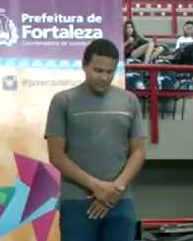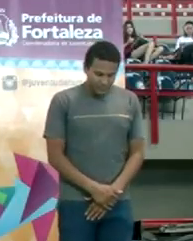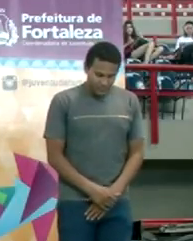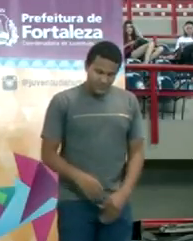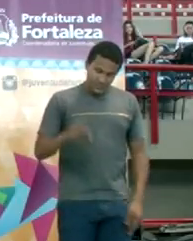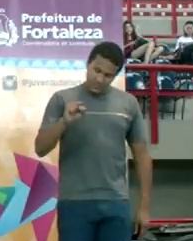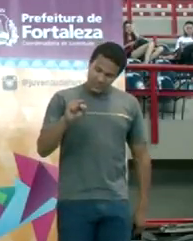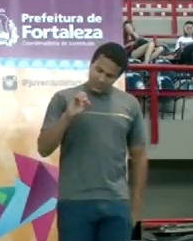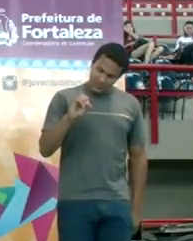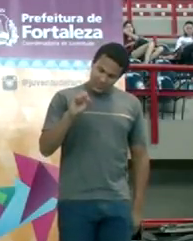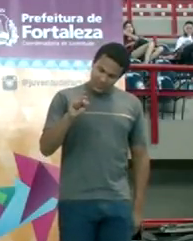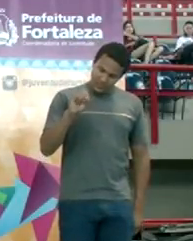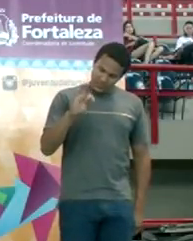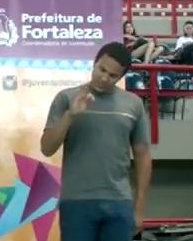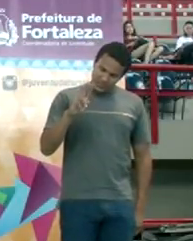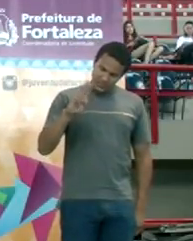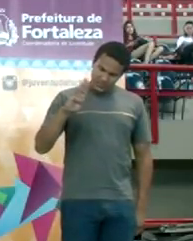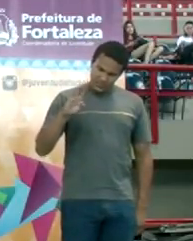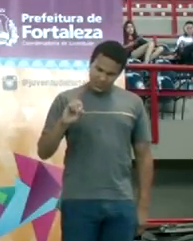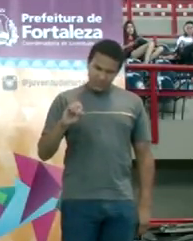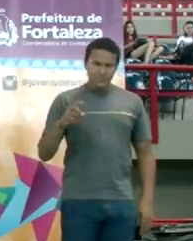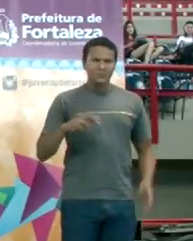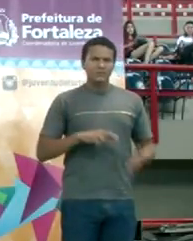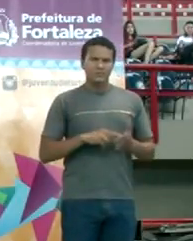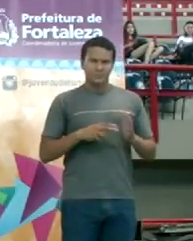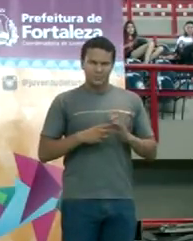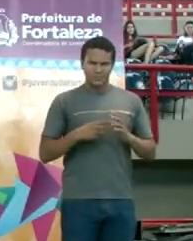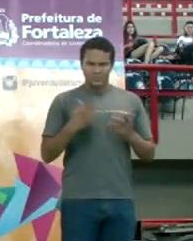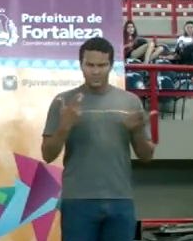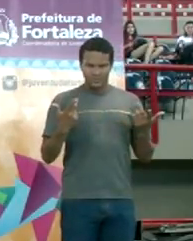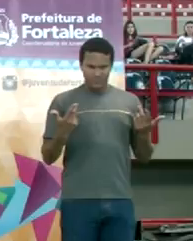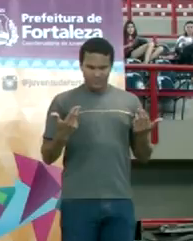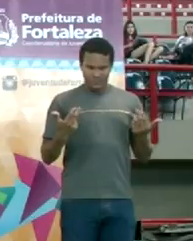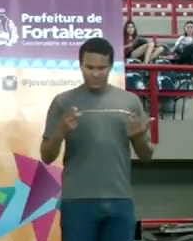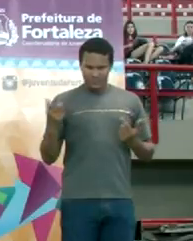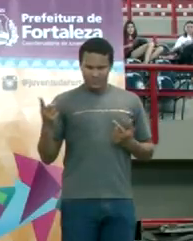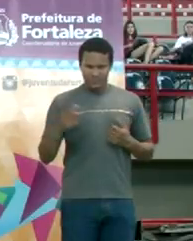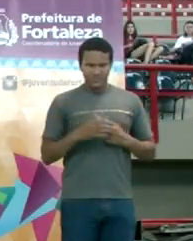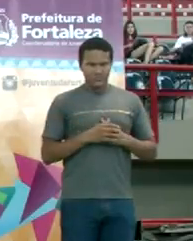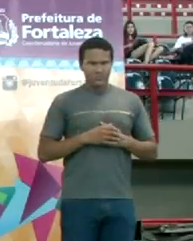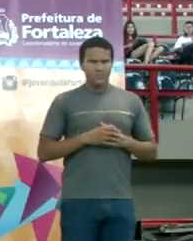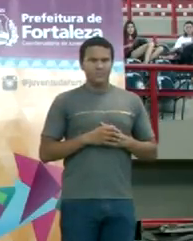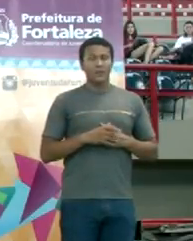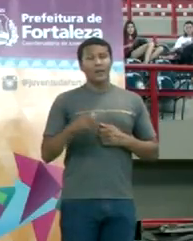S-U-S-T-U-V-O, Sostuvo, e señalou, tem o mesmo significado? Aqui no contexto tem.